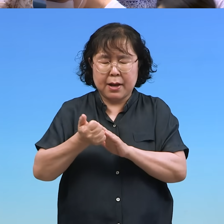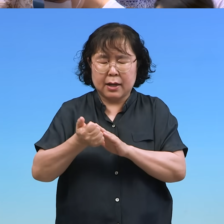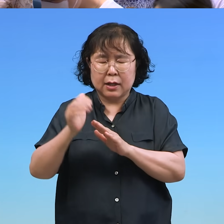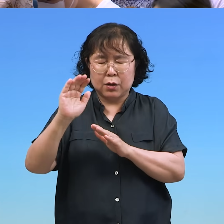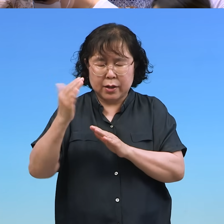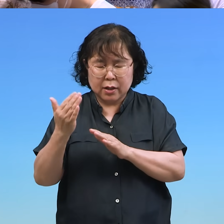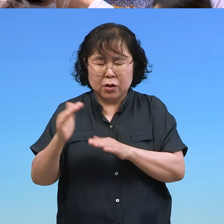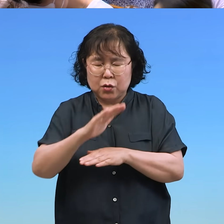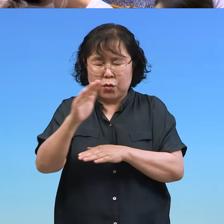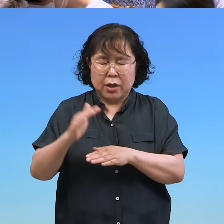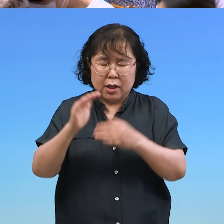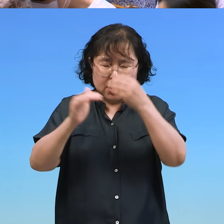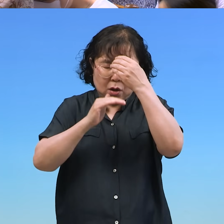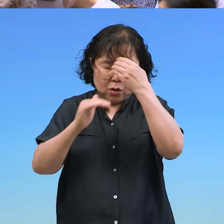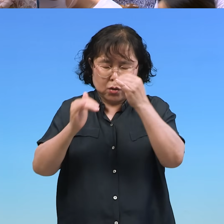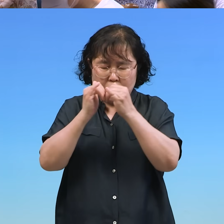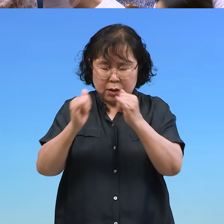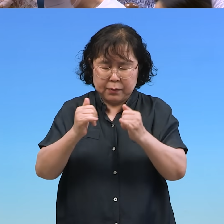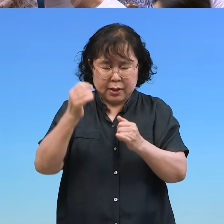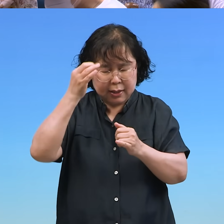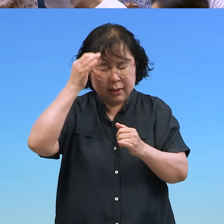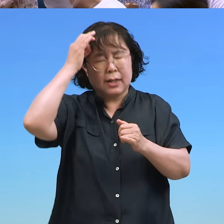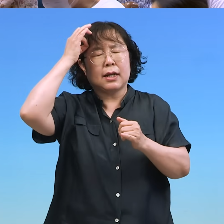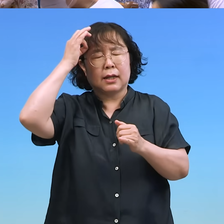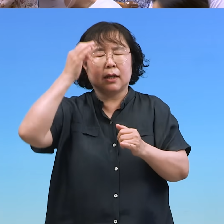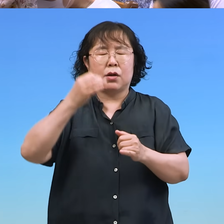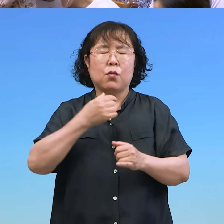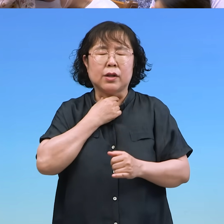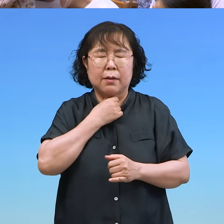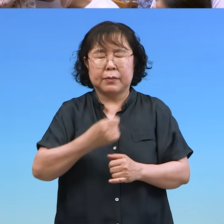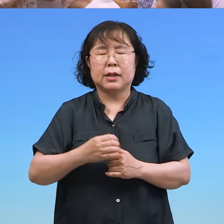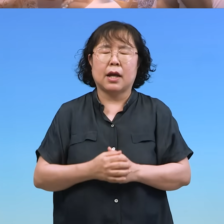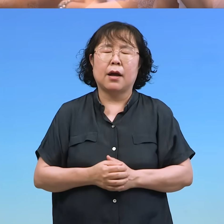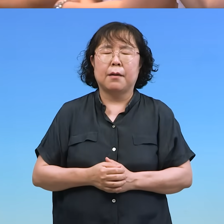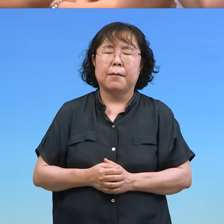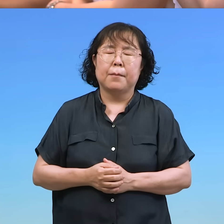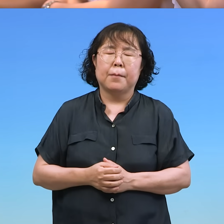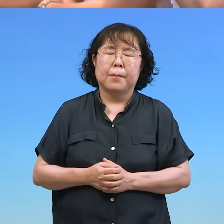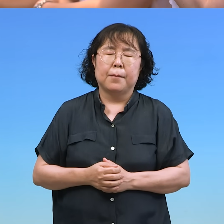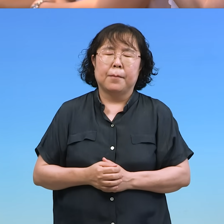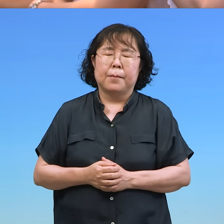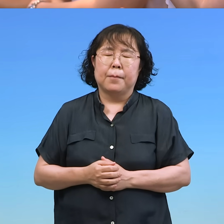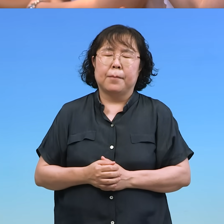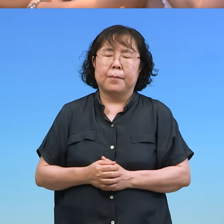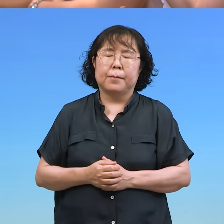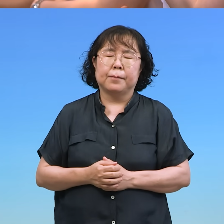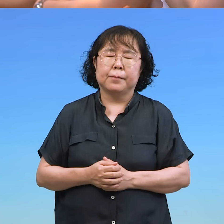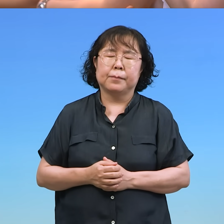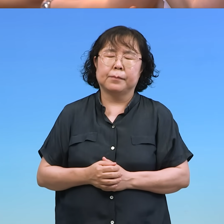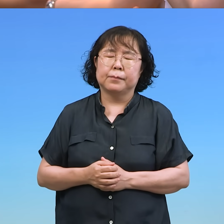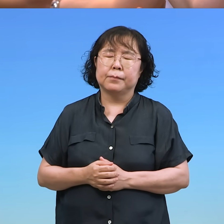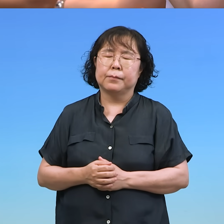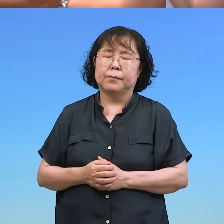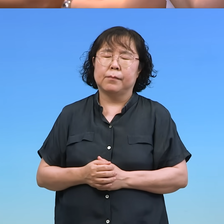된다는 사실을 우리 성도님들이 깨달아 알기를 원합니다. 하나님,